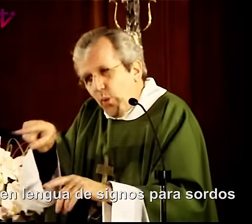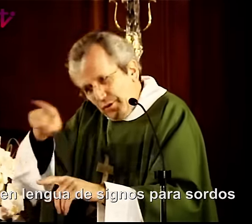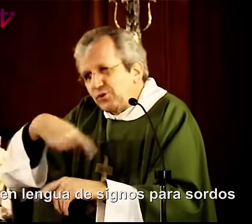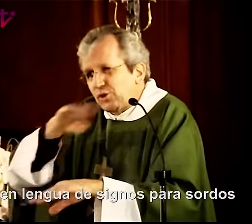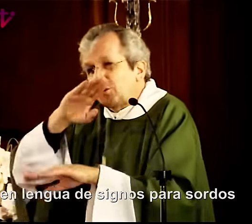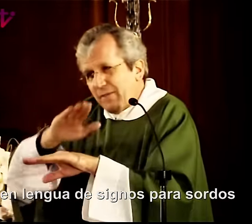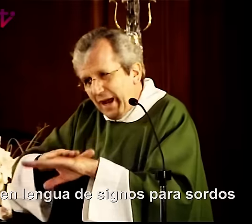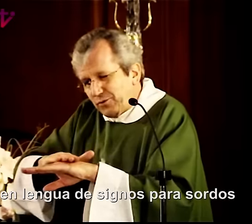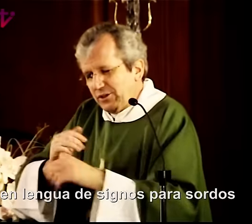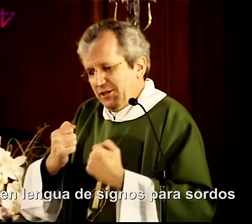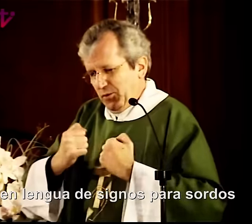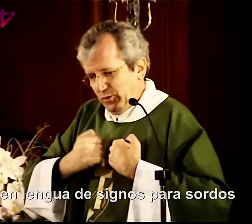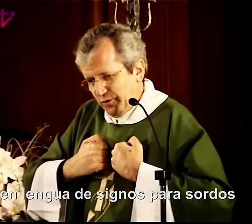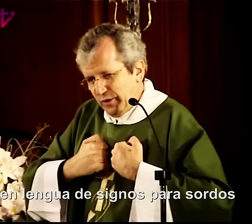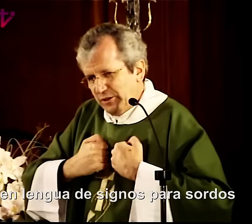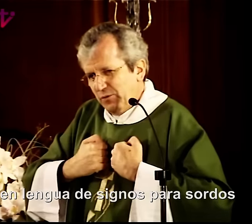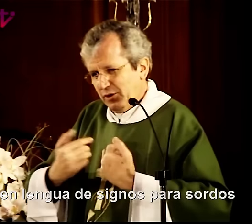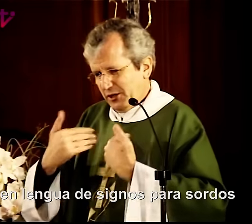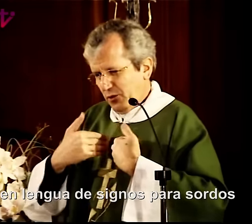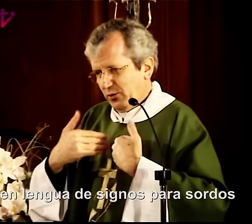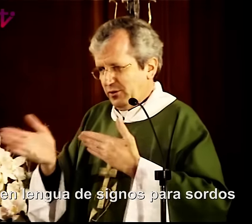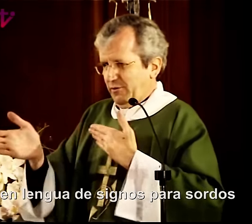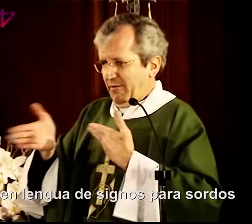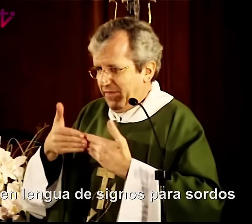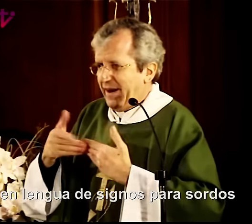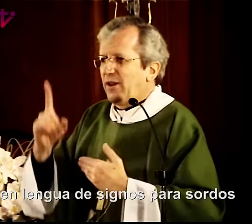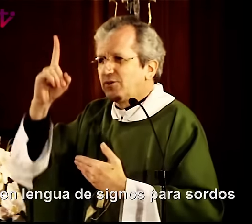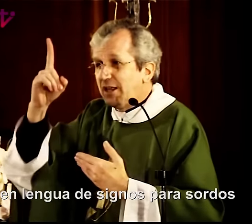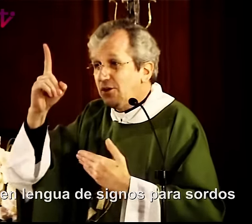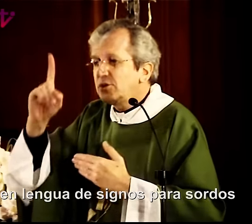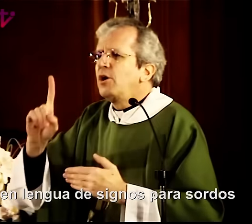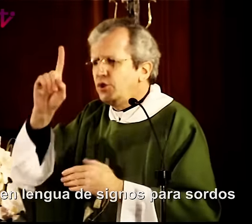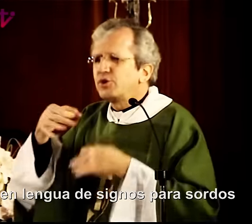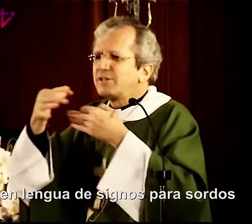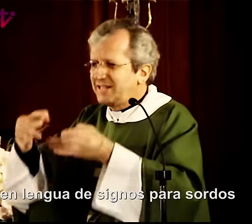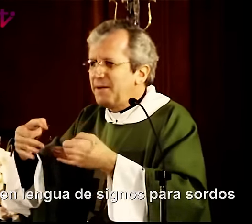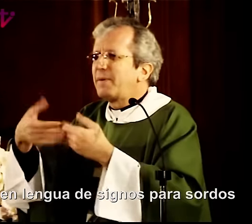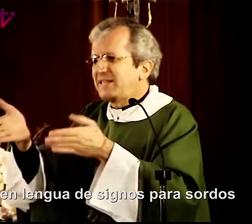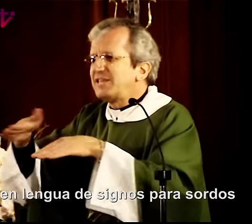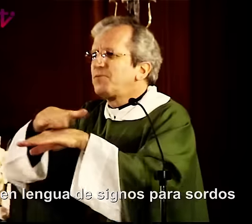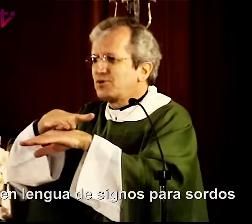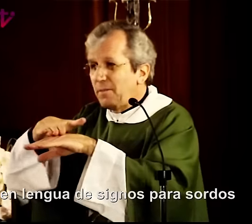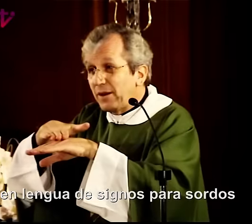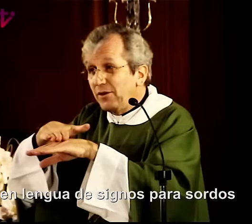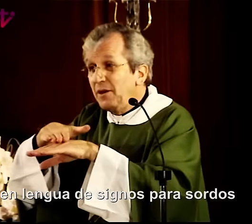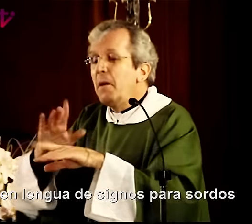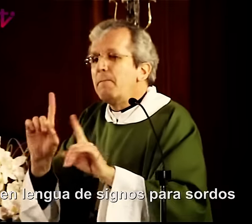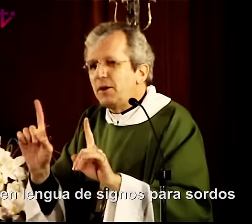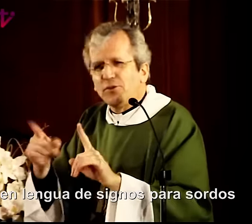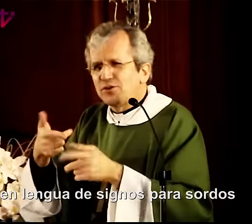Cuando nosotros pecamos es por nuestro egoísmo, es por nuestro cerrarnos a Dios, Dios siempre está dispuesto al perdón, pero Dios no